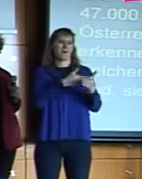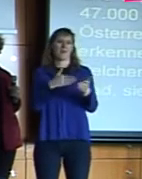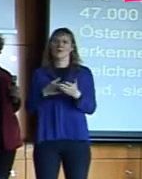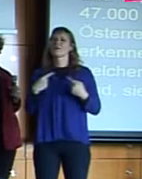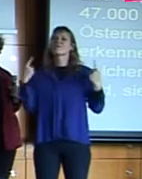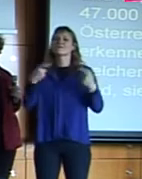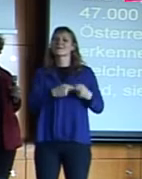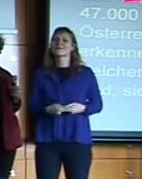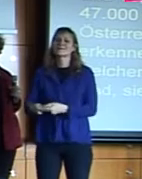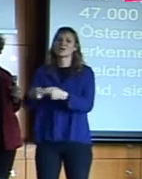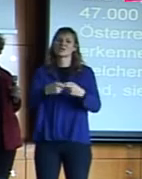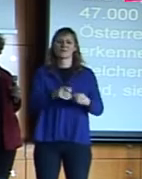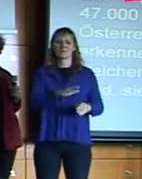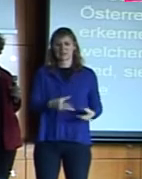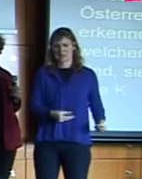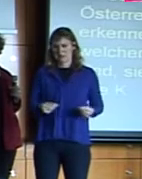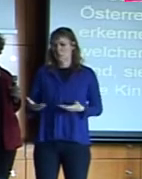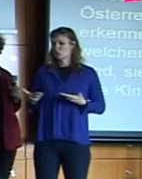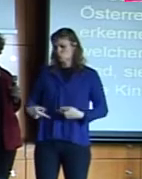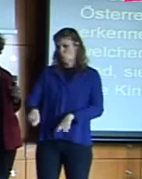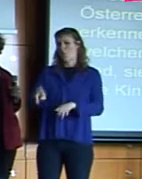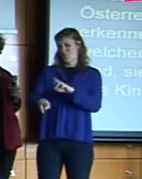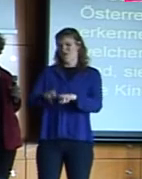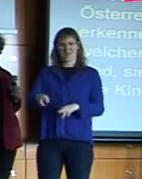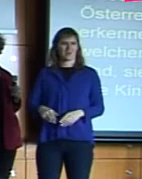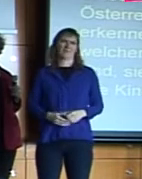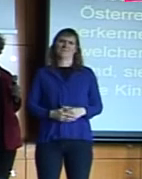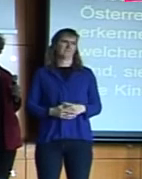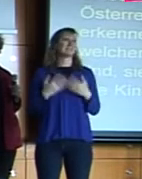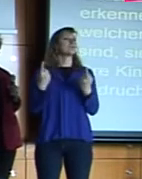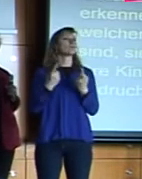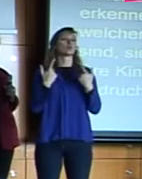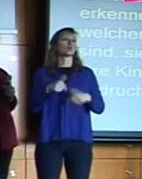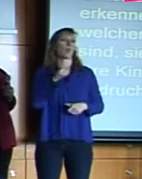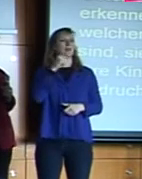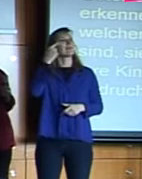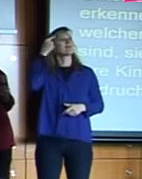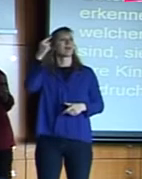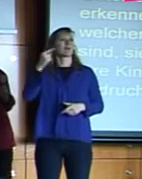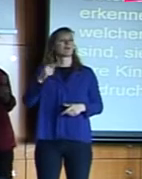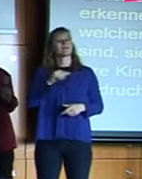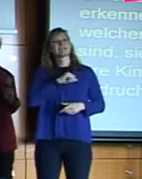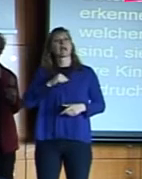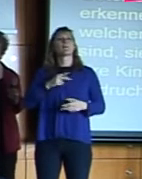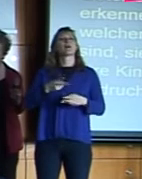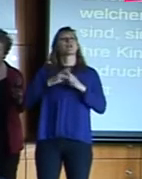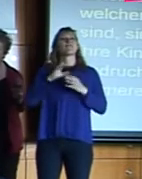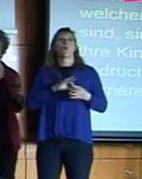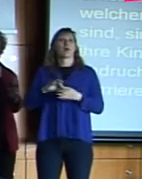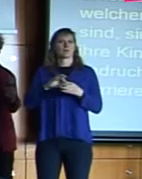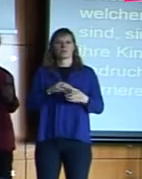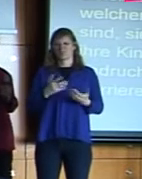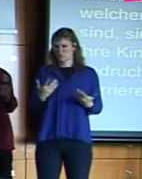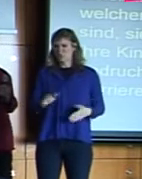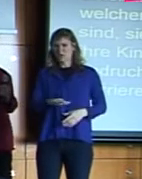als Gesellschaft an Kinder weitergeben, dass sie gar nicht an die Situation denken, sich Hilfe selbst zu organisieren. Sie sind